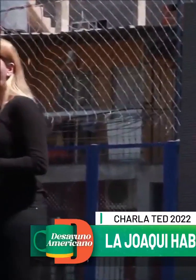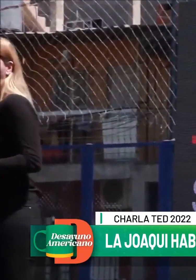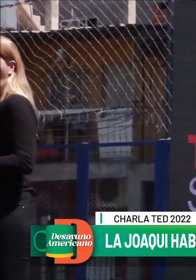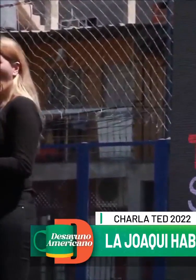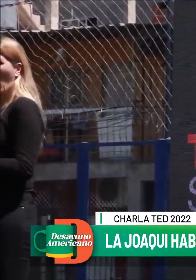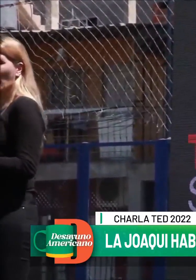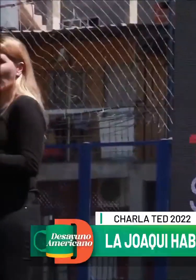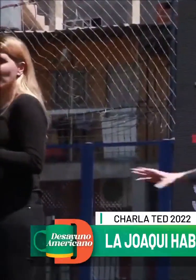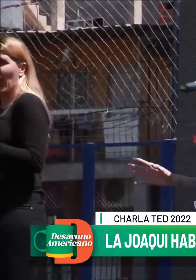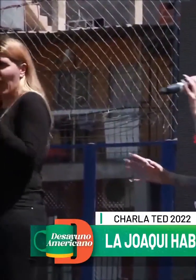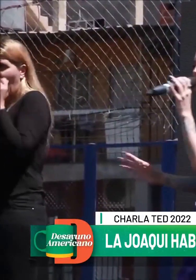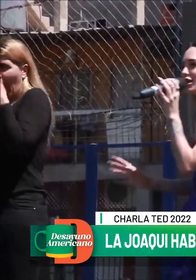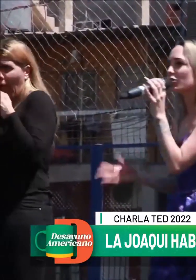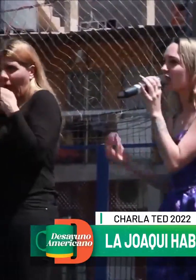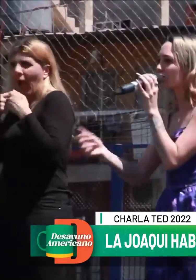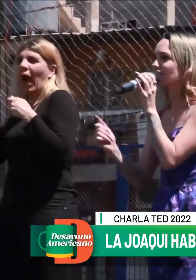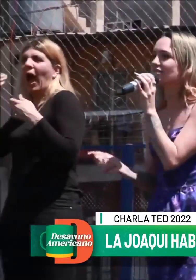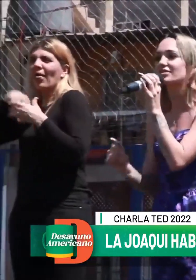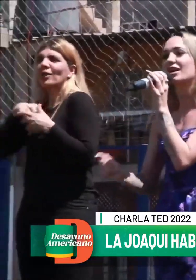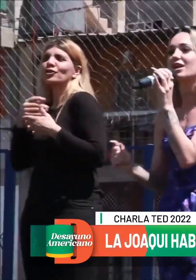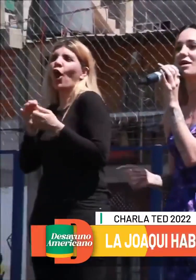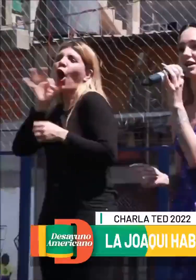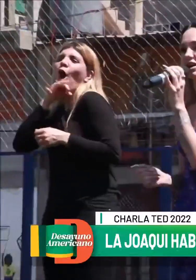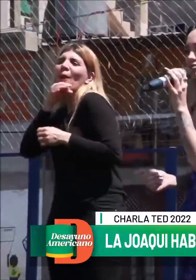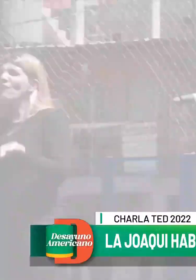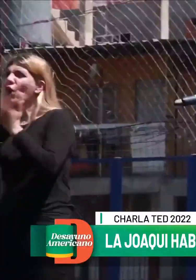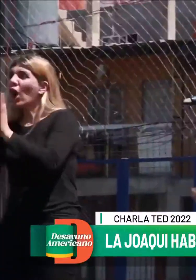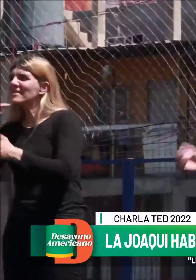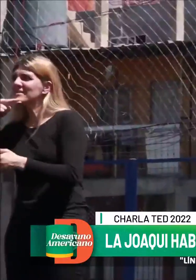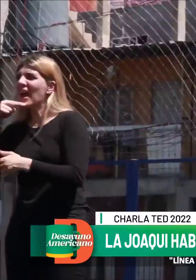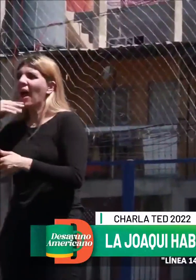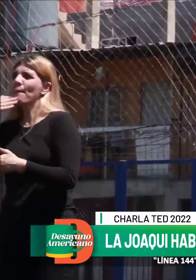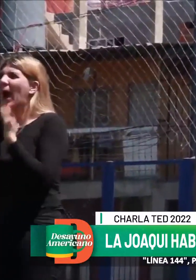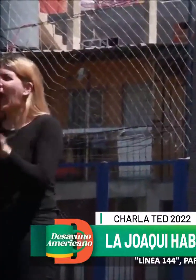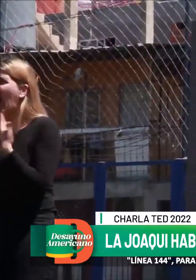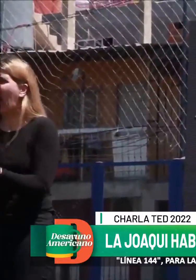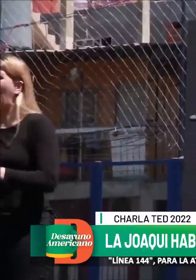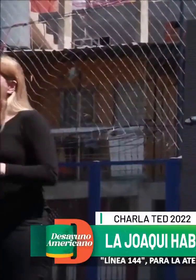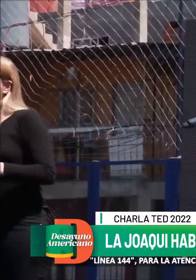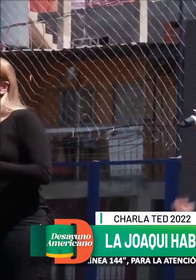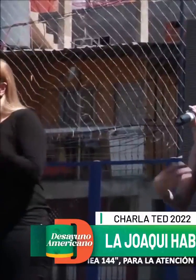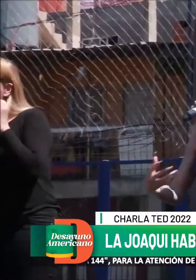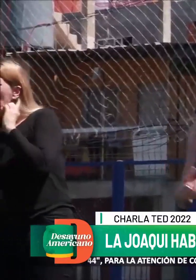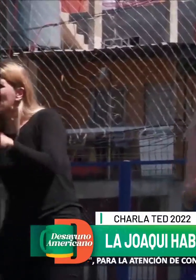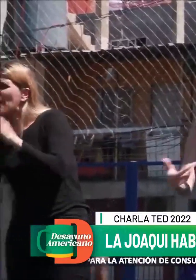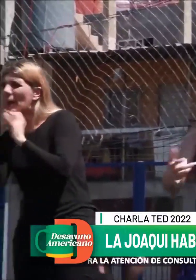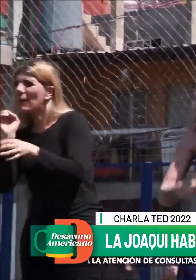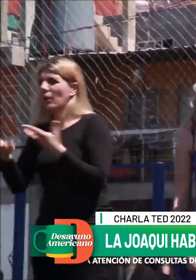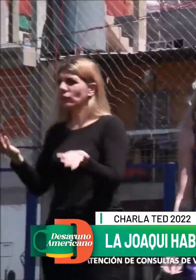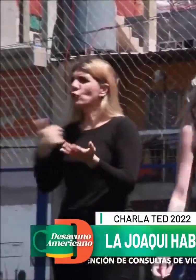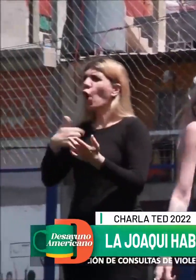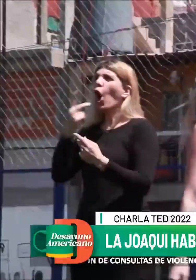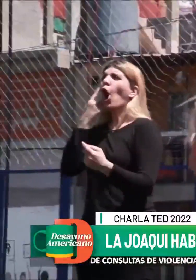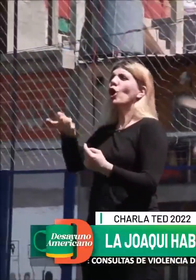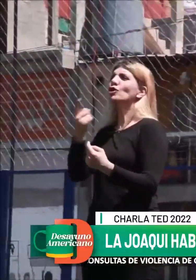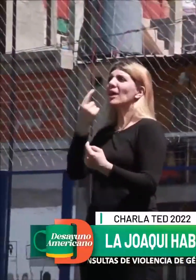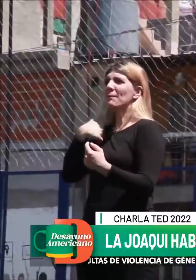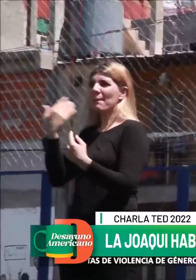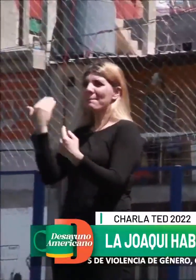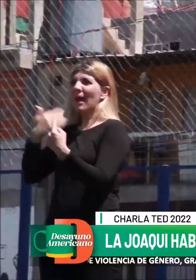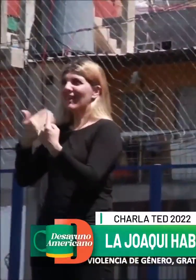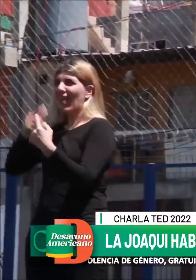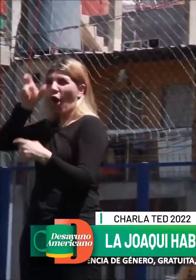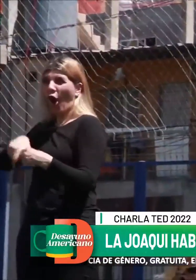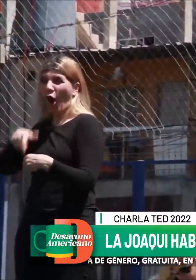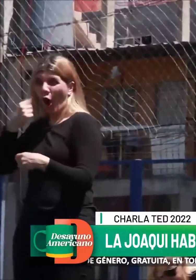y para el momento que está ciegamente enamorado recién se saca la máscara el día que conocí a mi maltratador yo lo que más esperaba era su